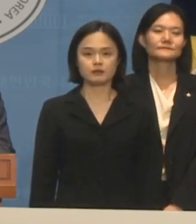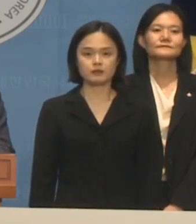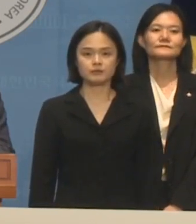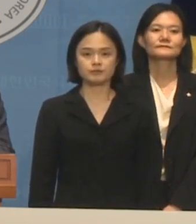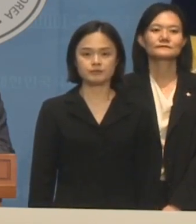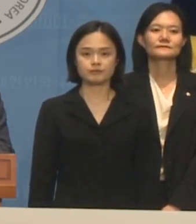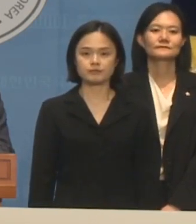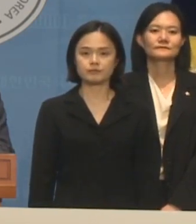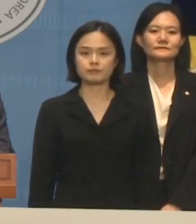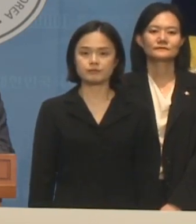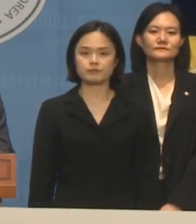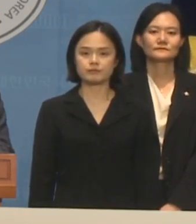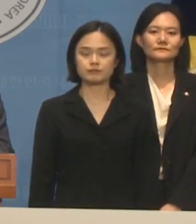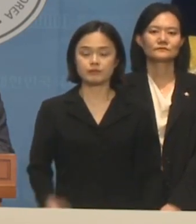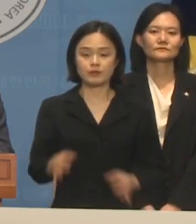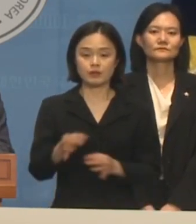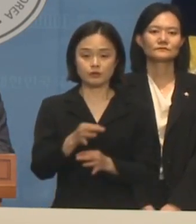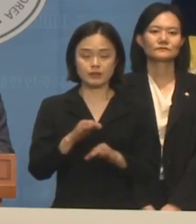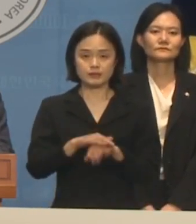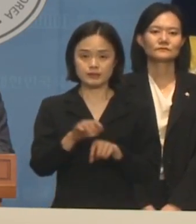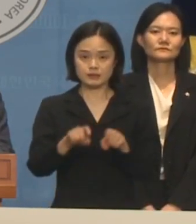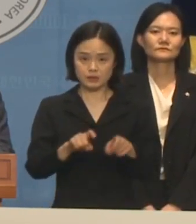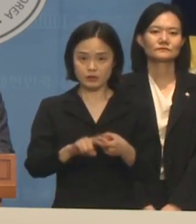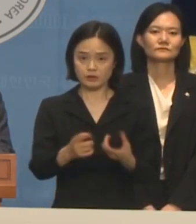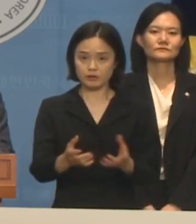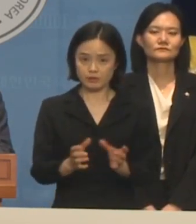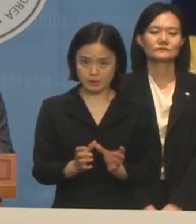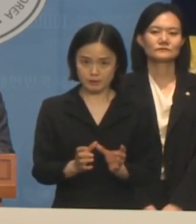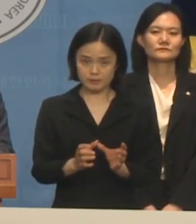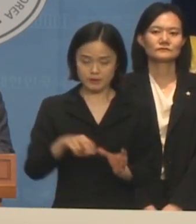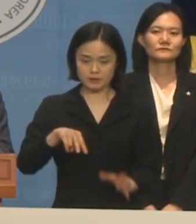경제정의 실천시민연합 송기민